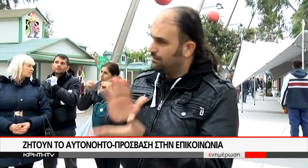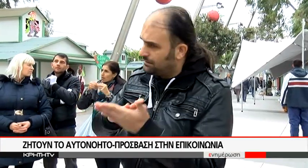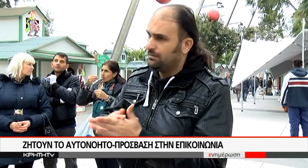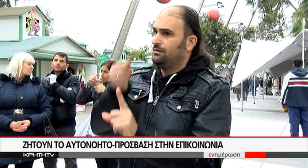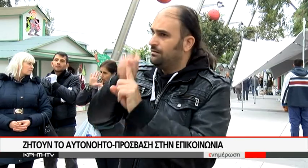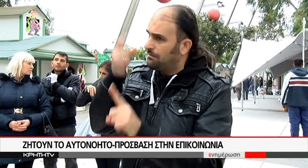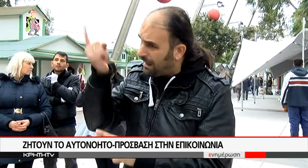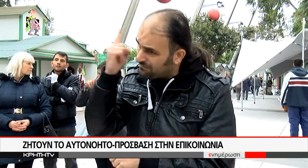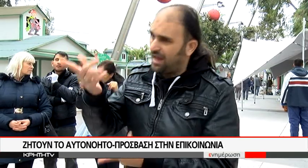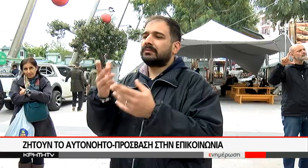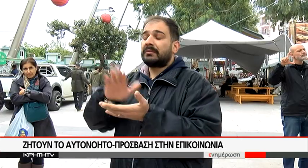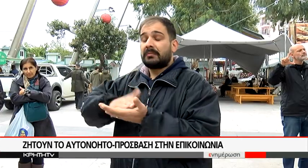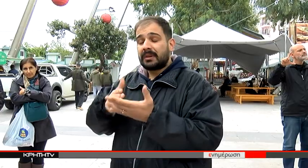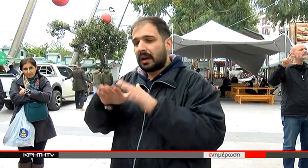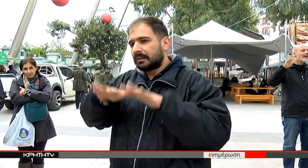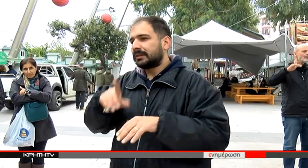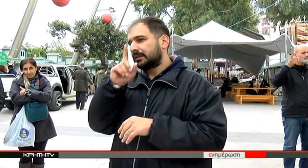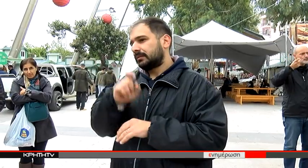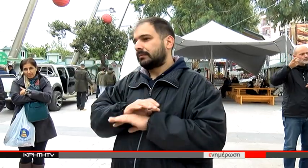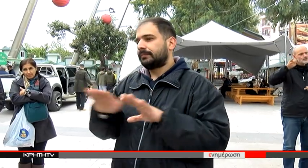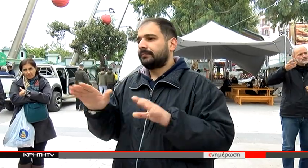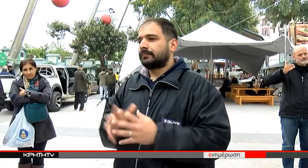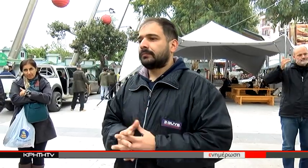νοηματικής γλώσσας εδώ. Ζητάμε και πλήρη πρόσβαση στα μέσα μαζικής